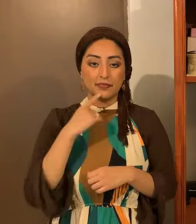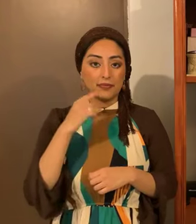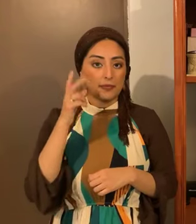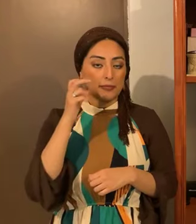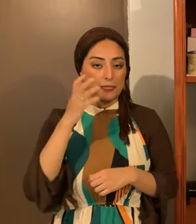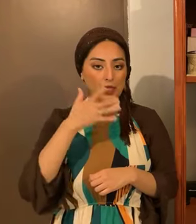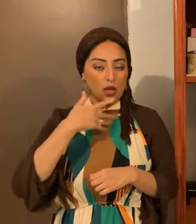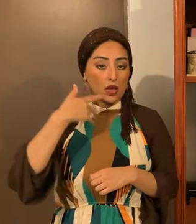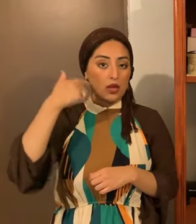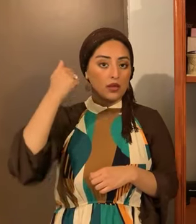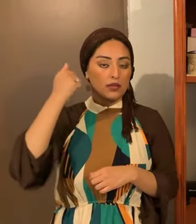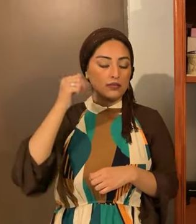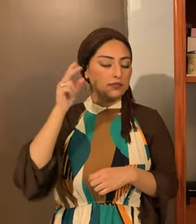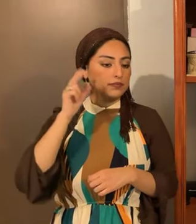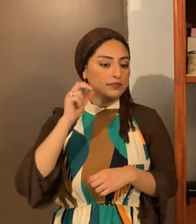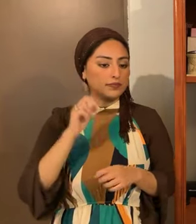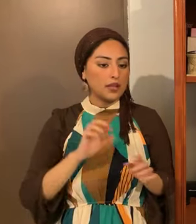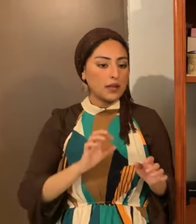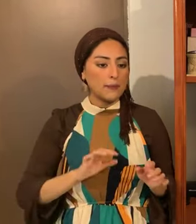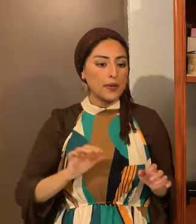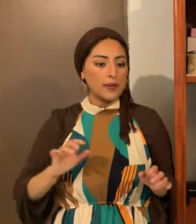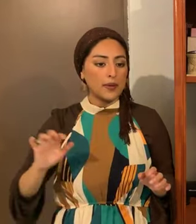Escuchen.